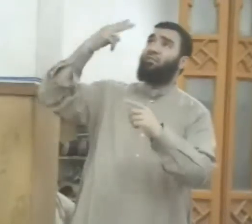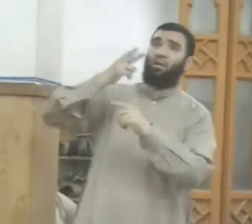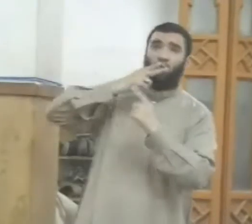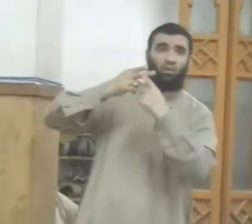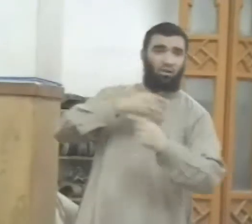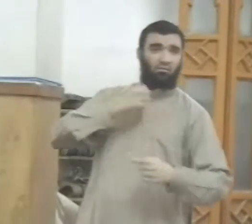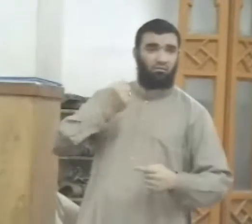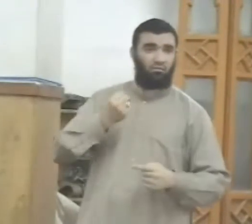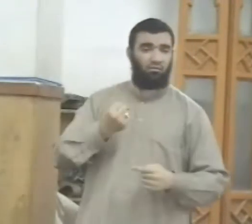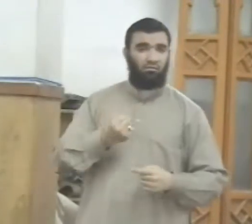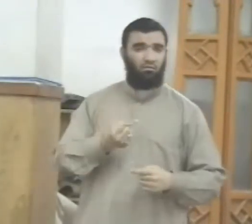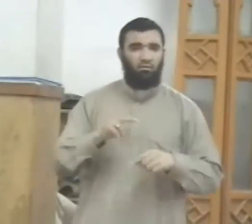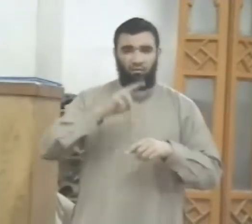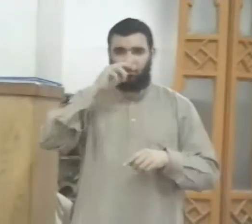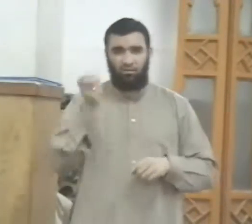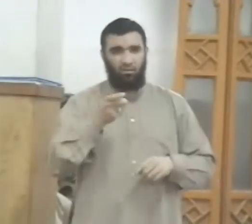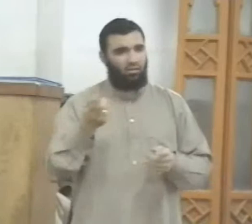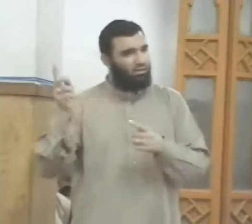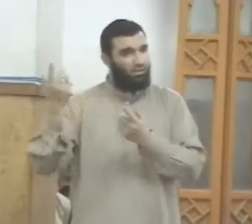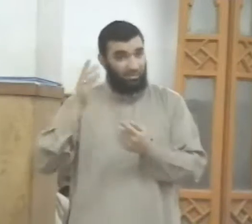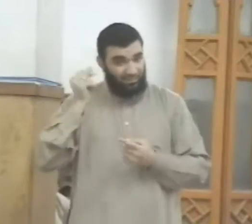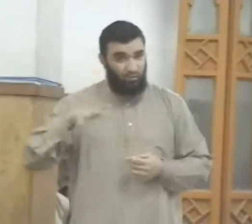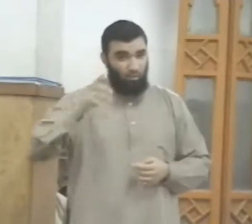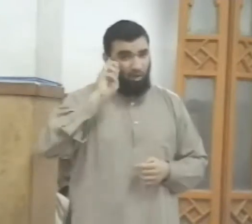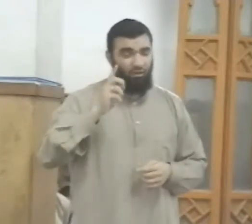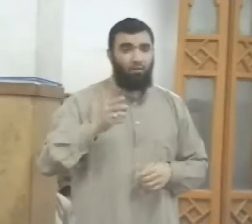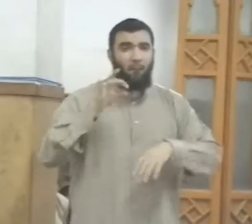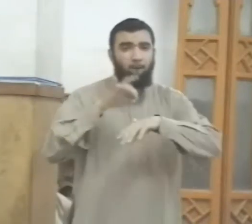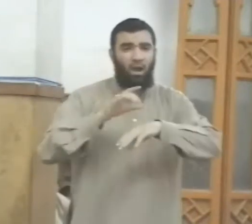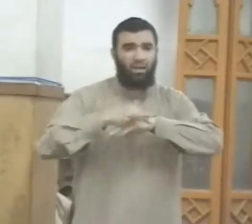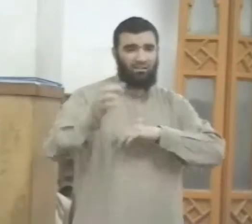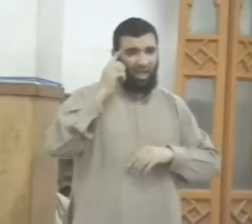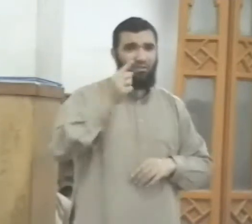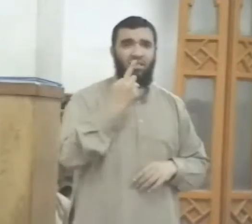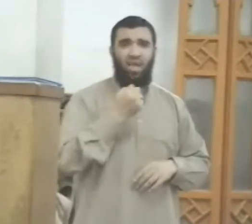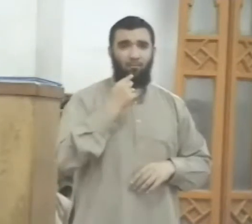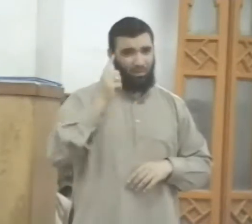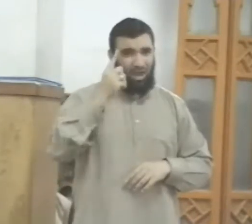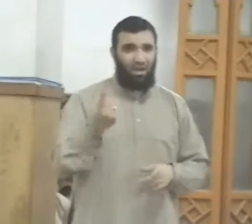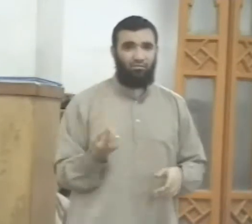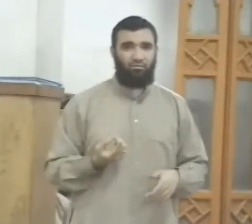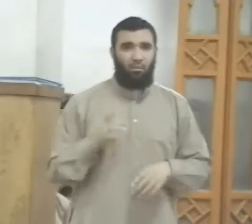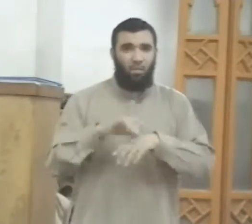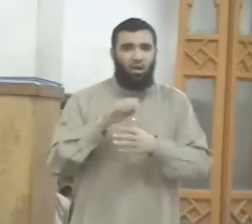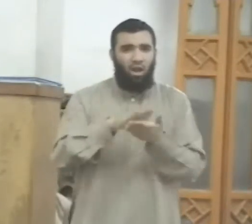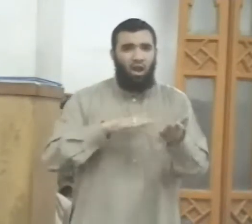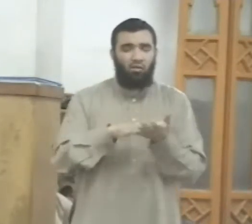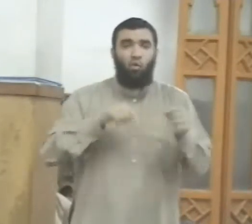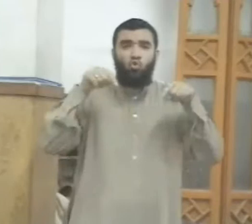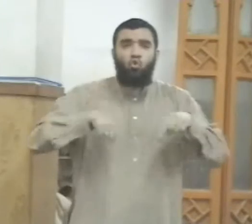فضلا عن الدعارة، فضلا عن الإيدز. ما كنا نسمع اليوم مستشفيات